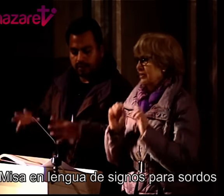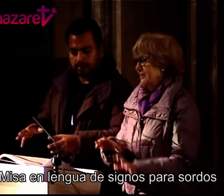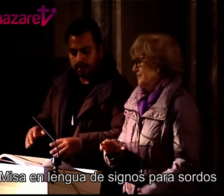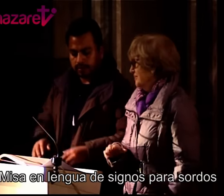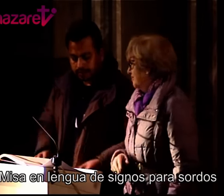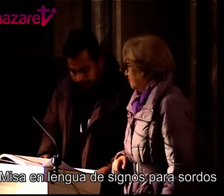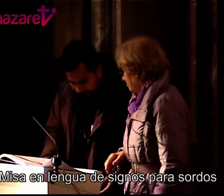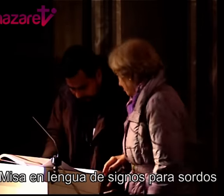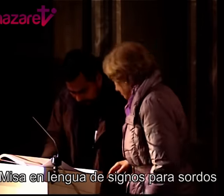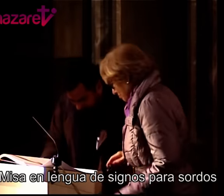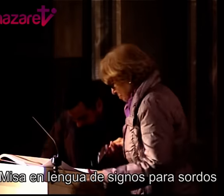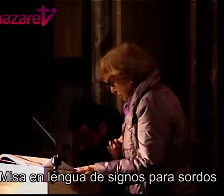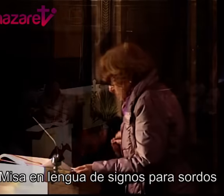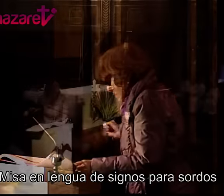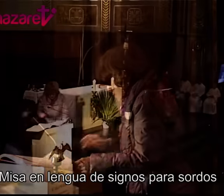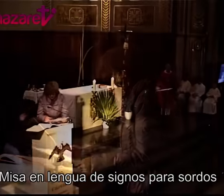¿por qué me has abandonado?